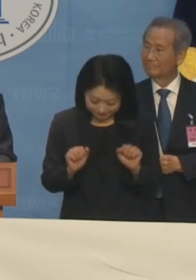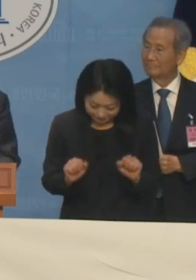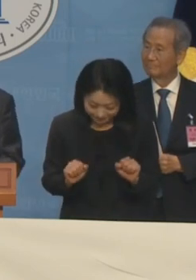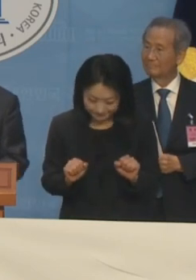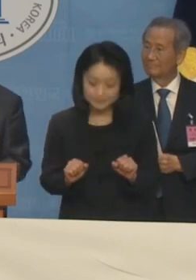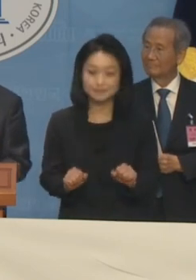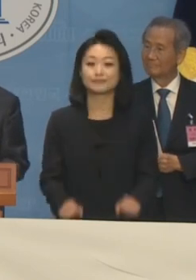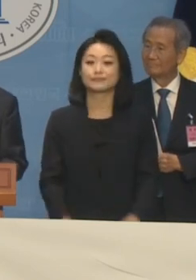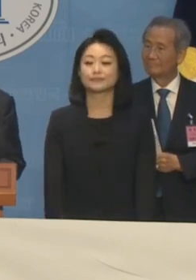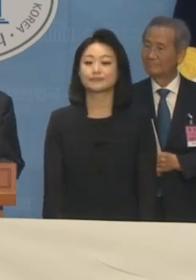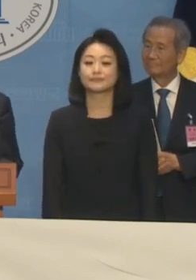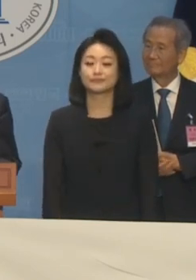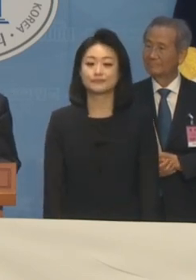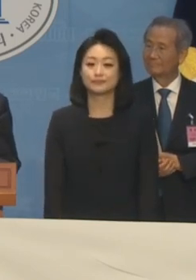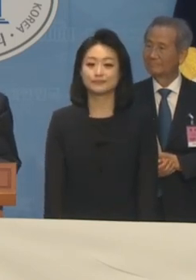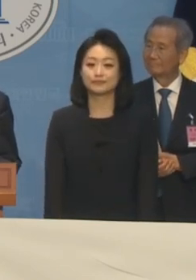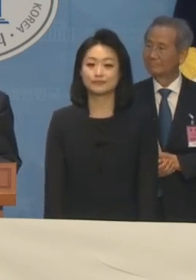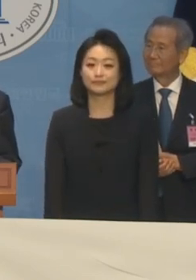네, 안녕하십니까?